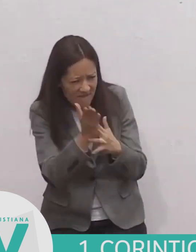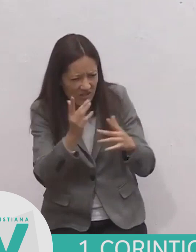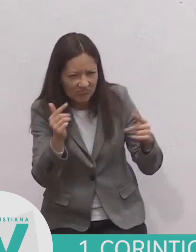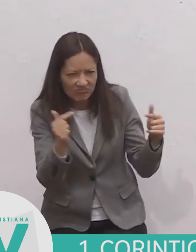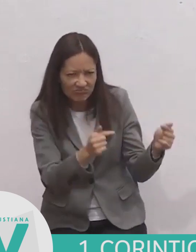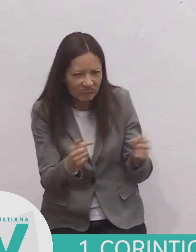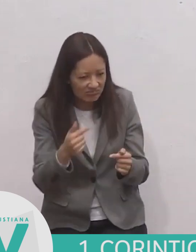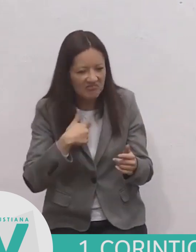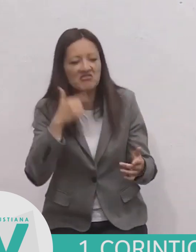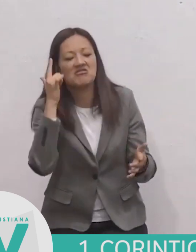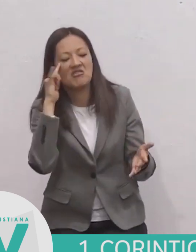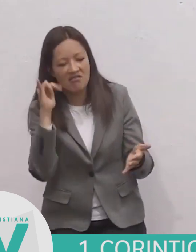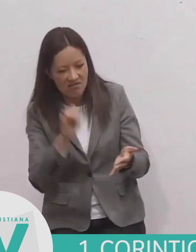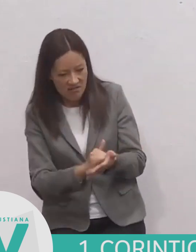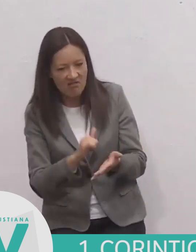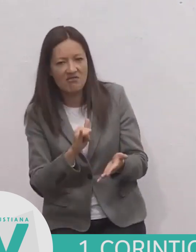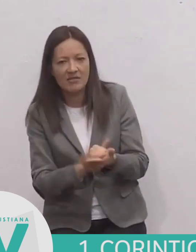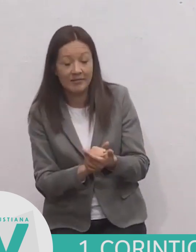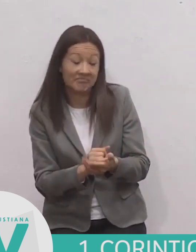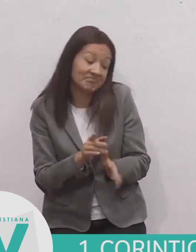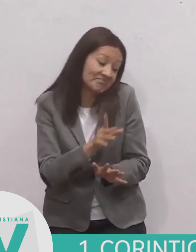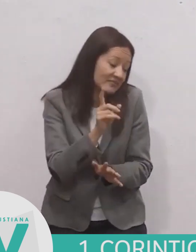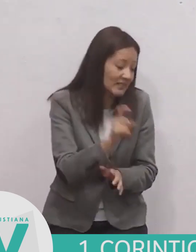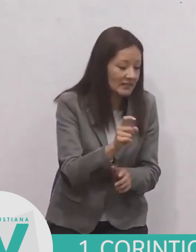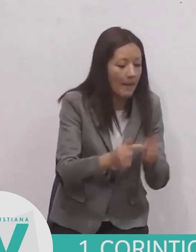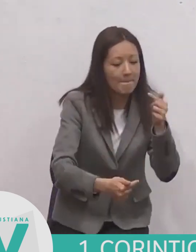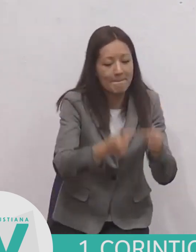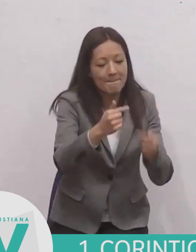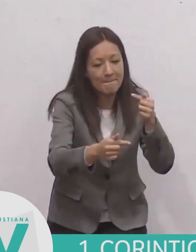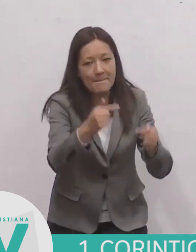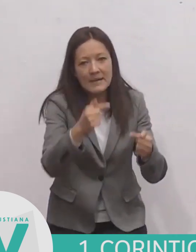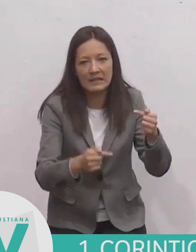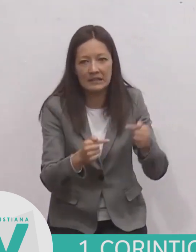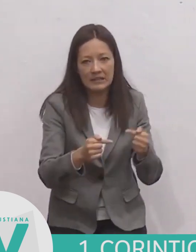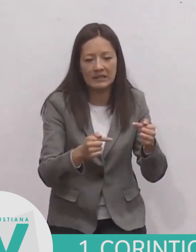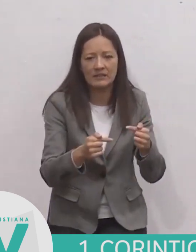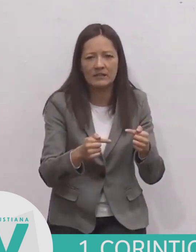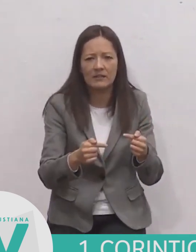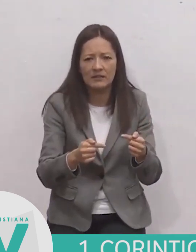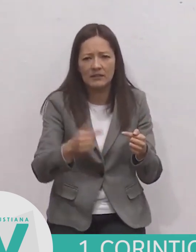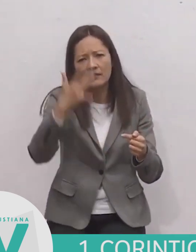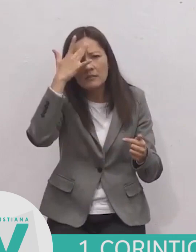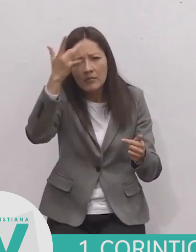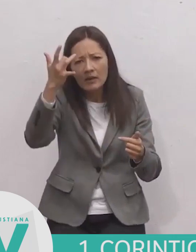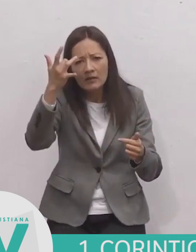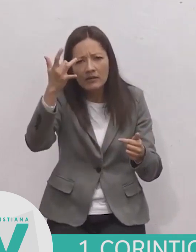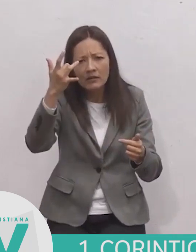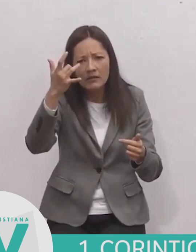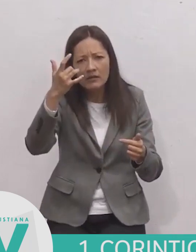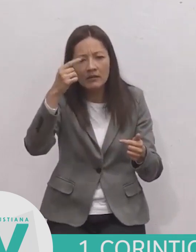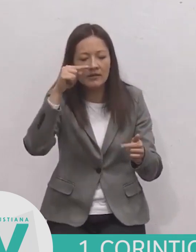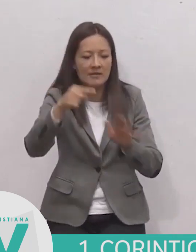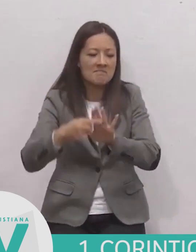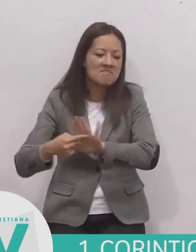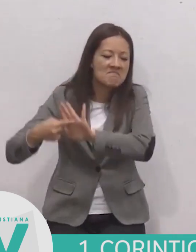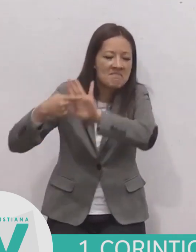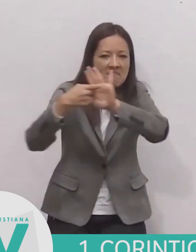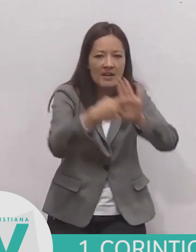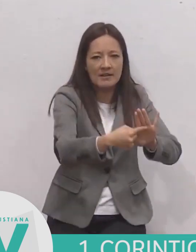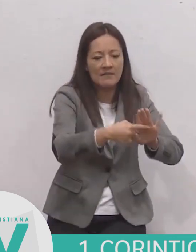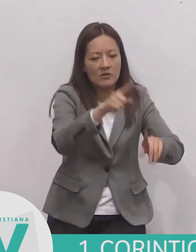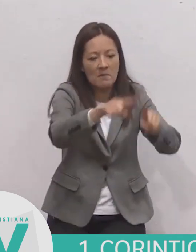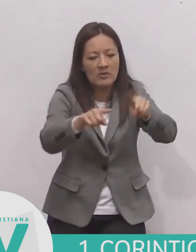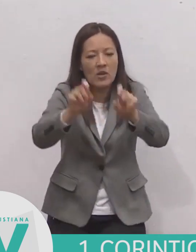es preciso que entre vosotros haya ¿qué? Disensiones o disputas o divisiones para que se haga manifiesto entre vosotros los